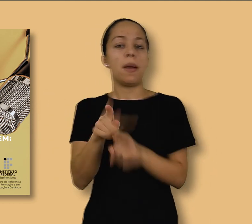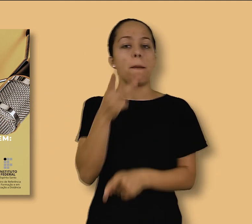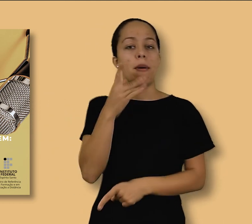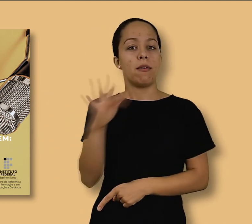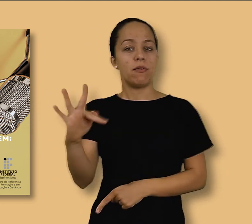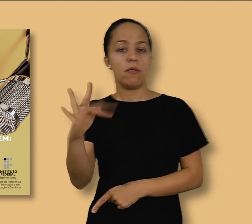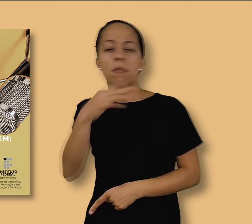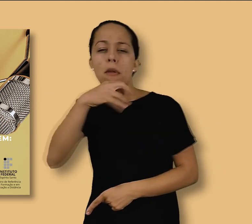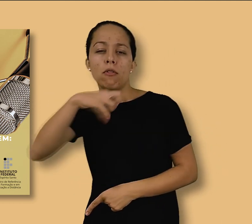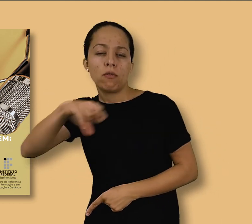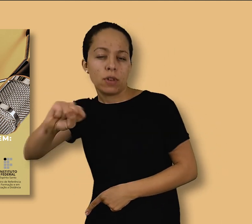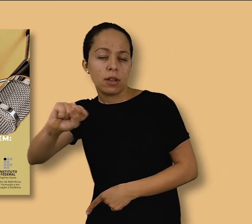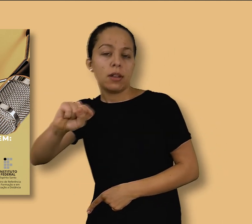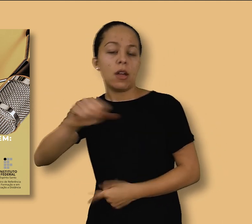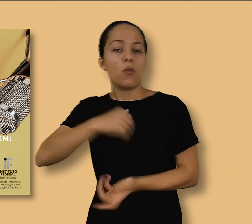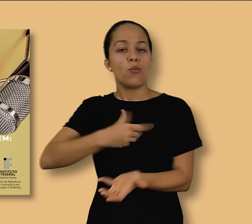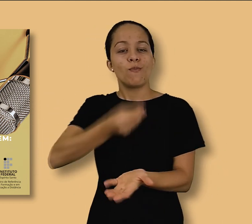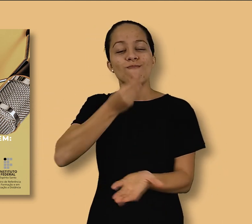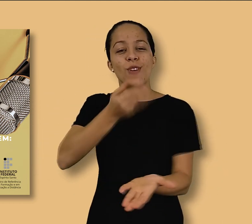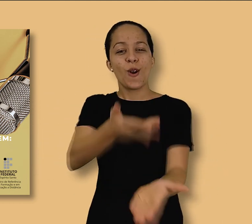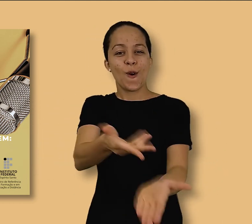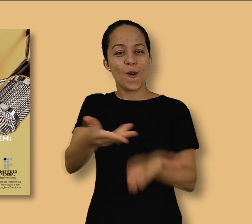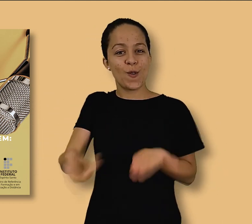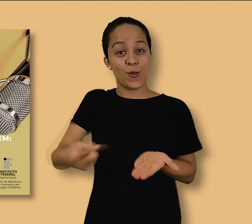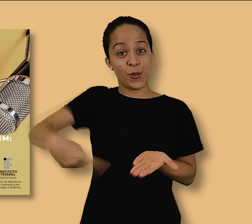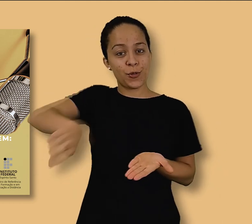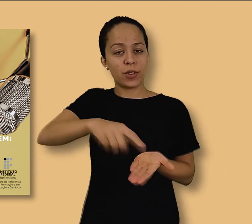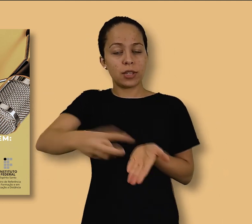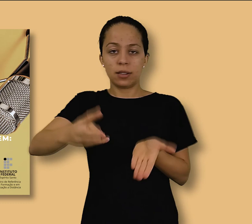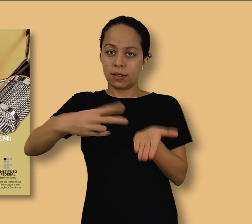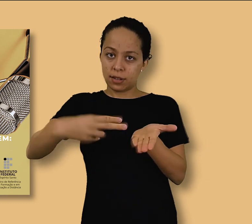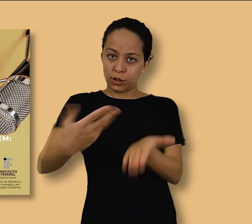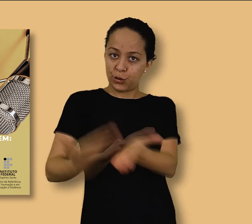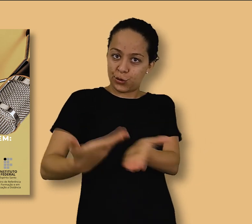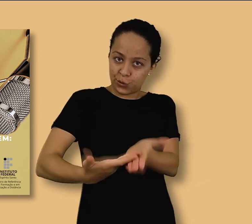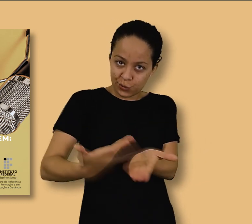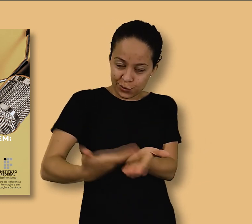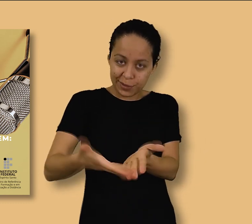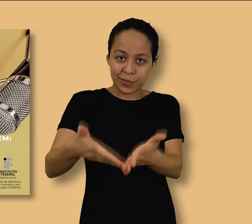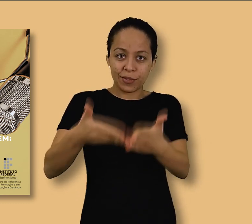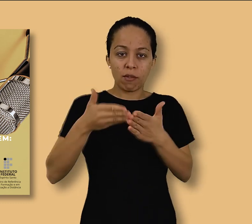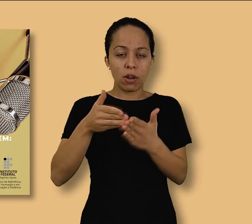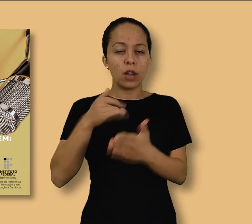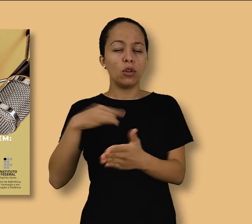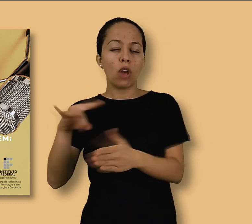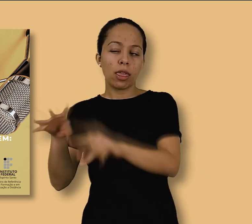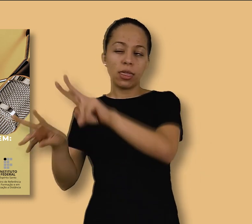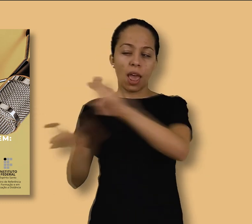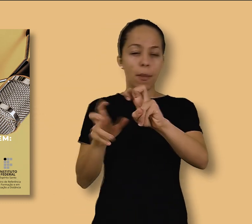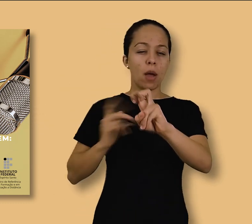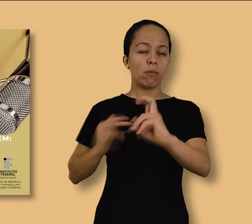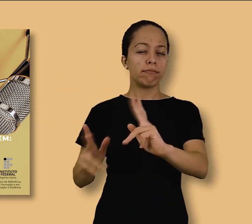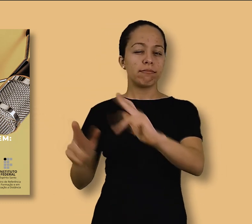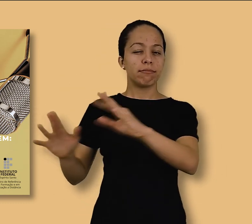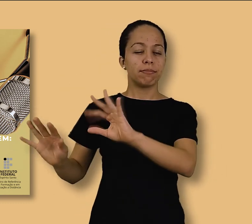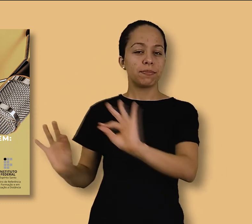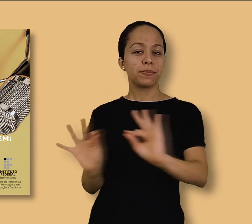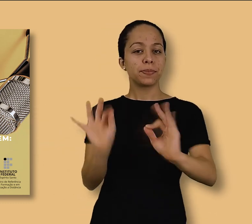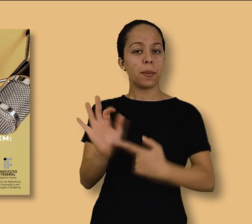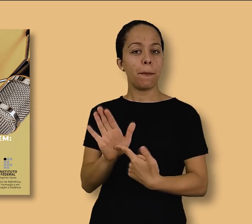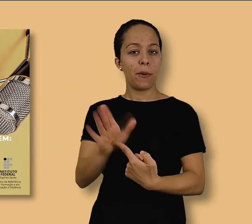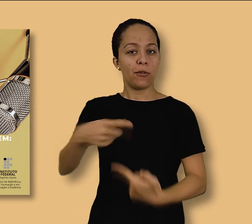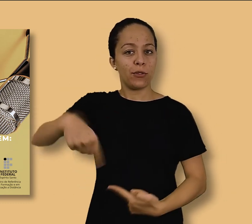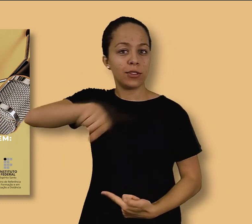sobre o Paulo Freire Então esse é o convite que eu faço para para vocês dessas leituras Essa é um recorte que eu fiz para a gente pensar